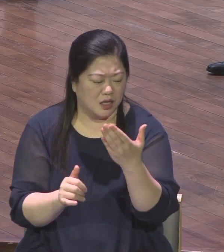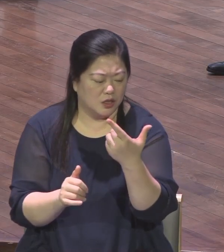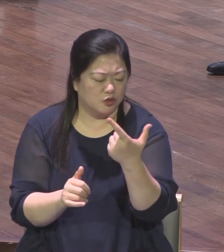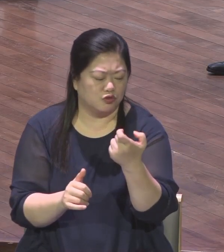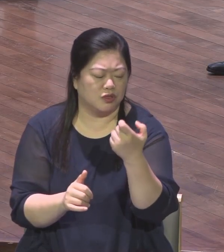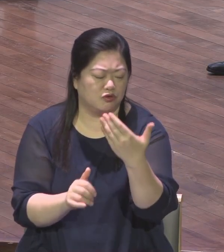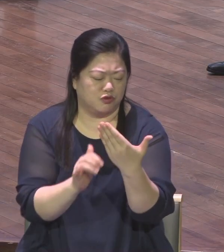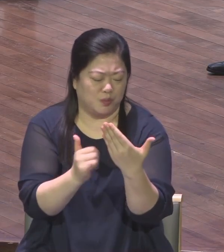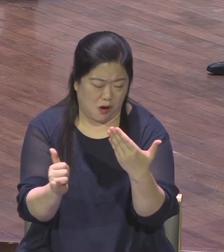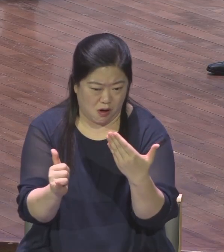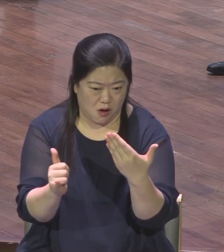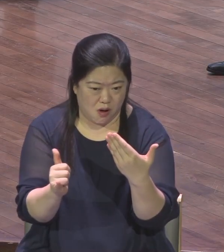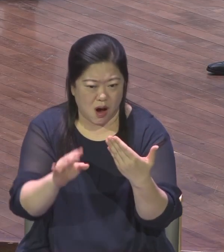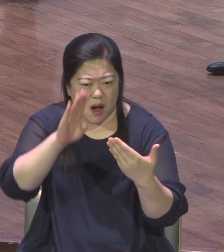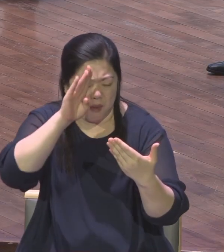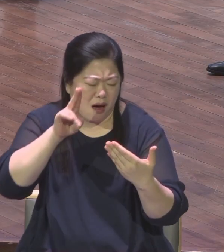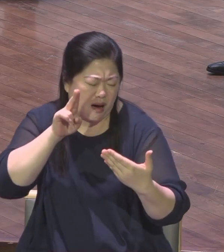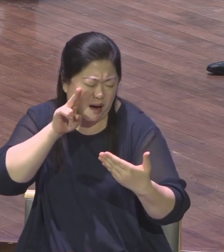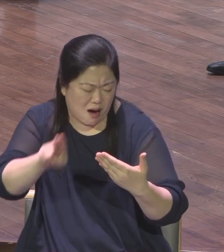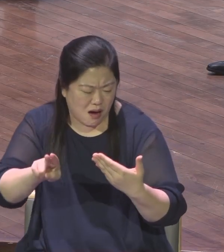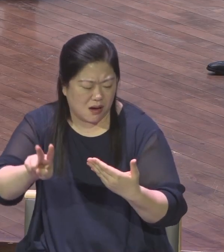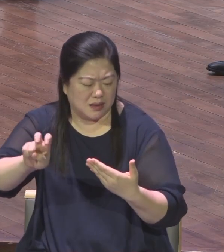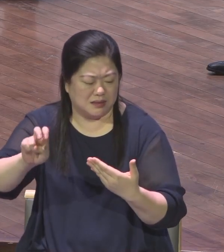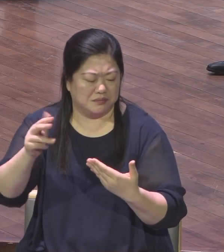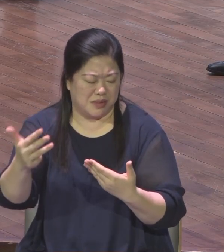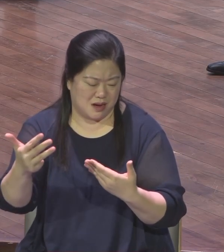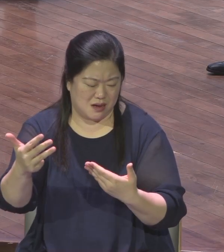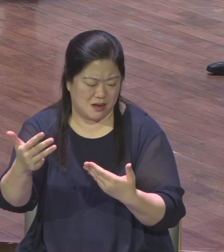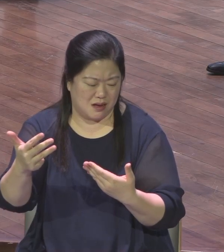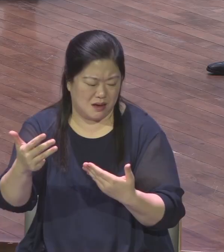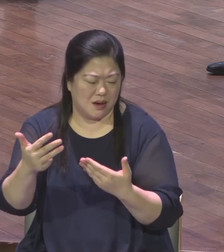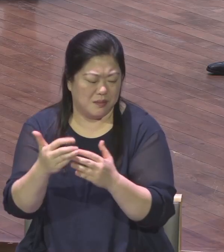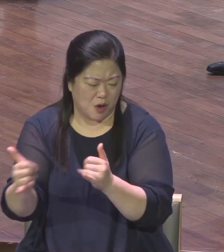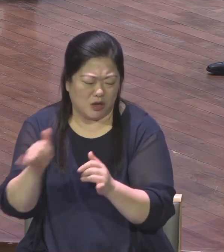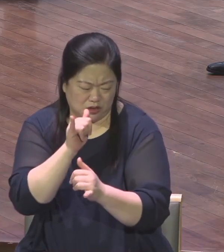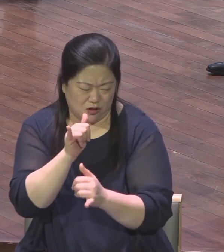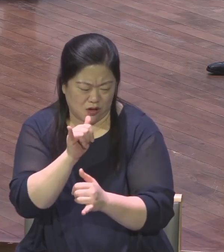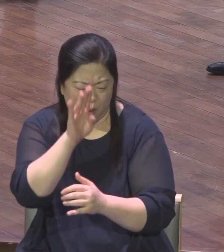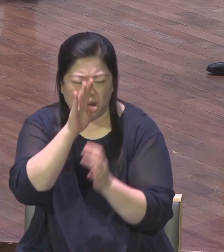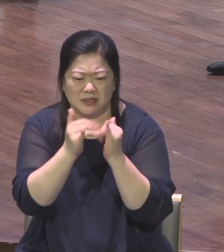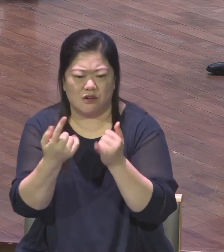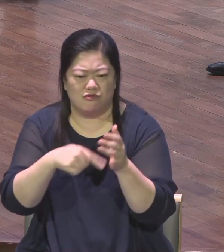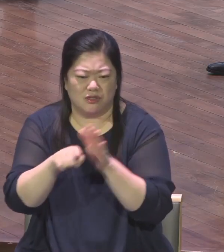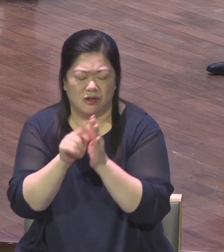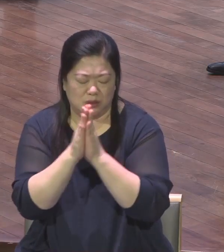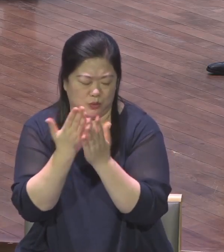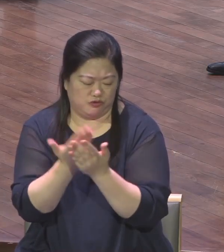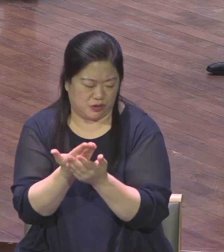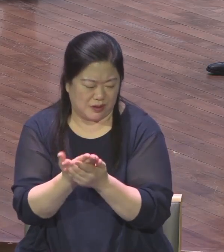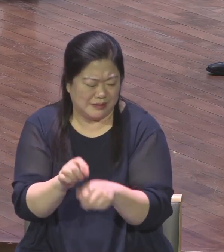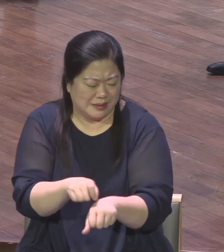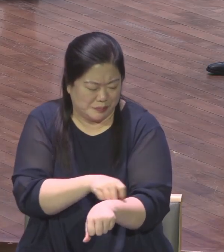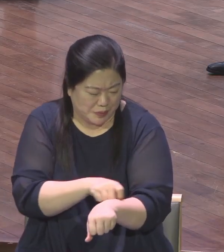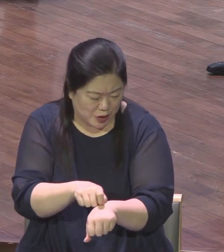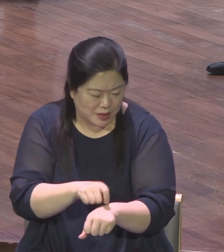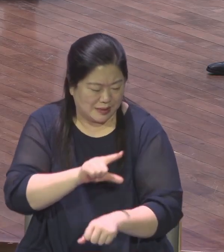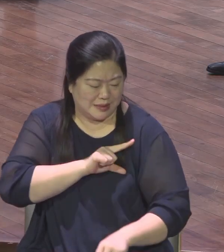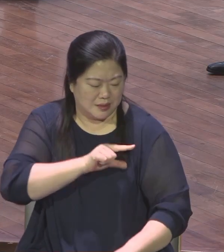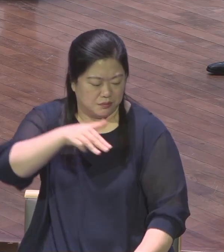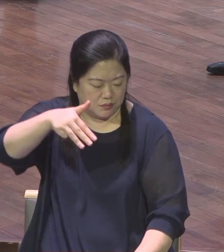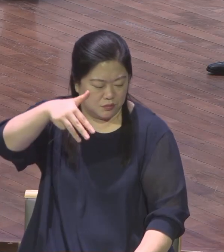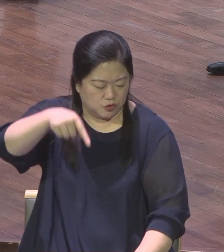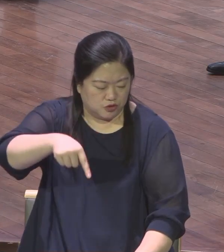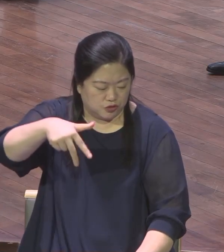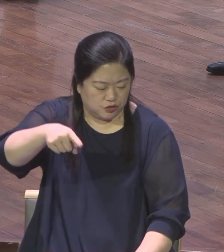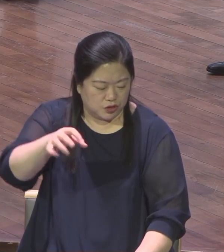중에 추정연 A 권사님 유방암으로 그렇게 고생을 하는데 6월 10일